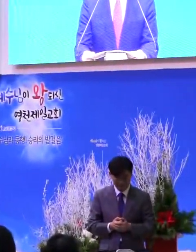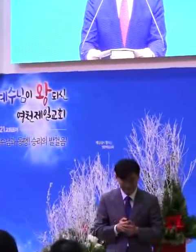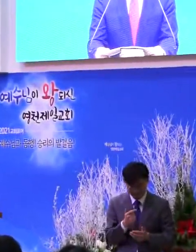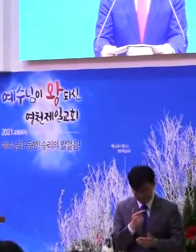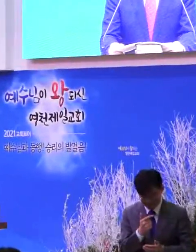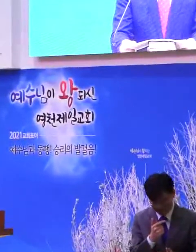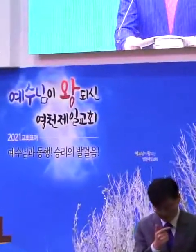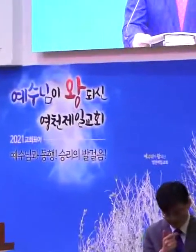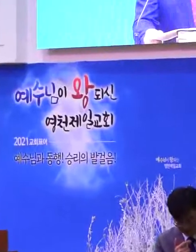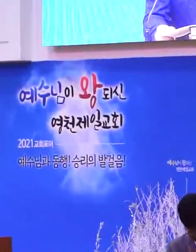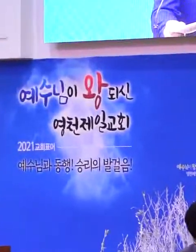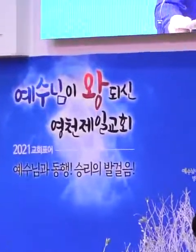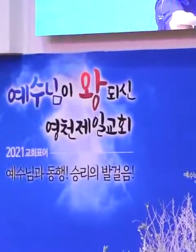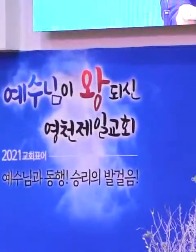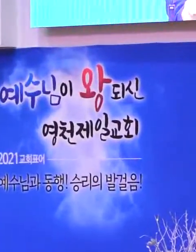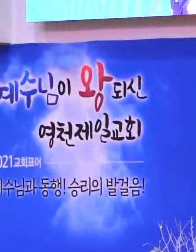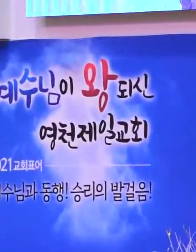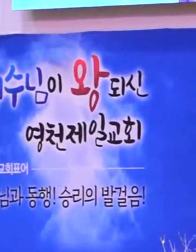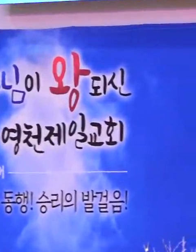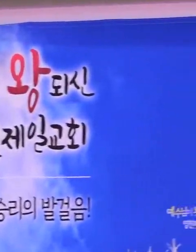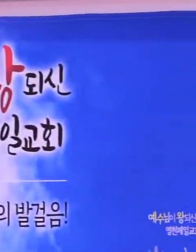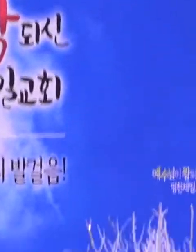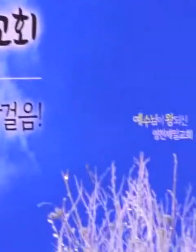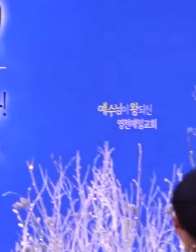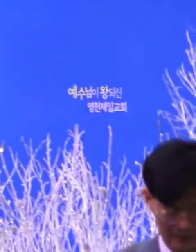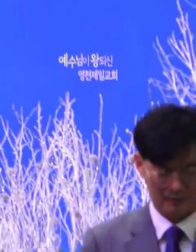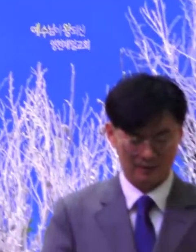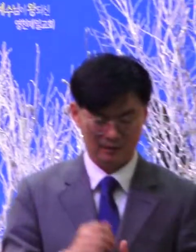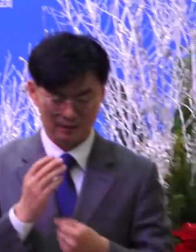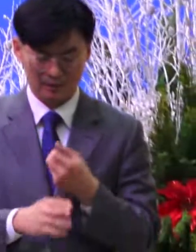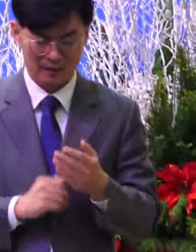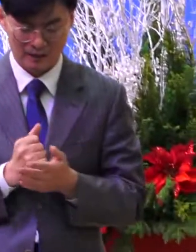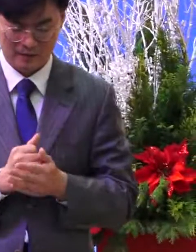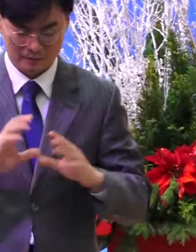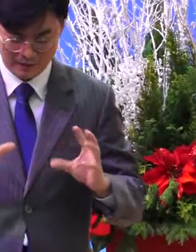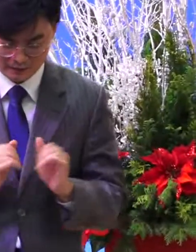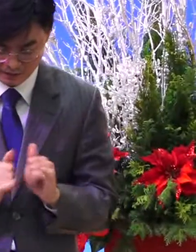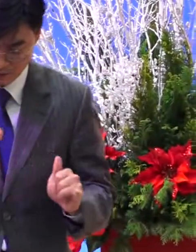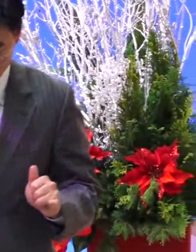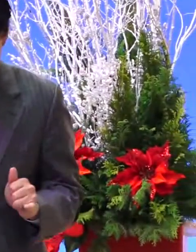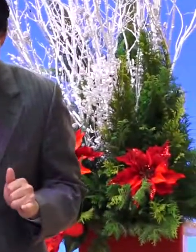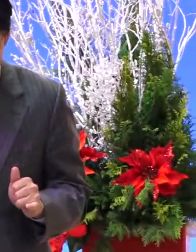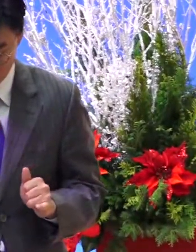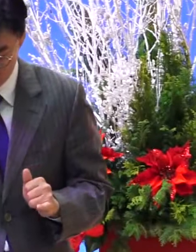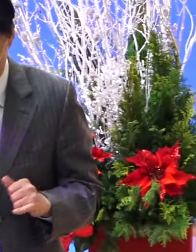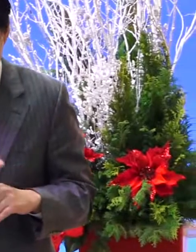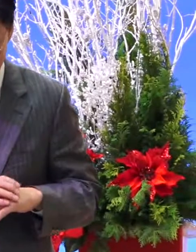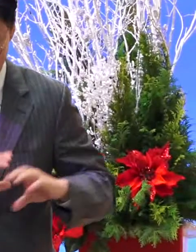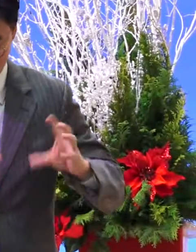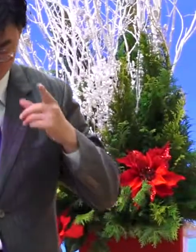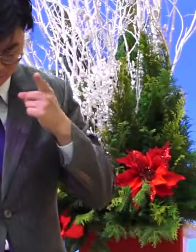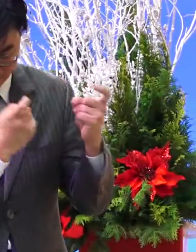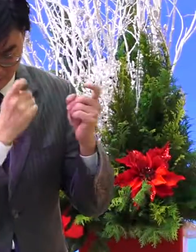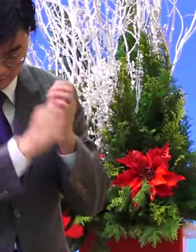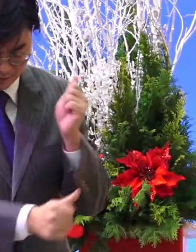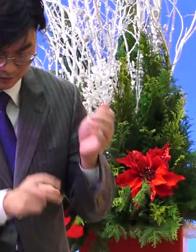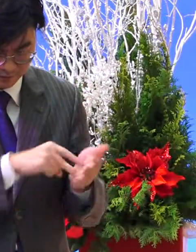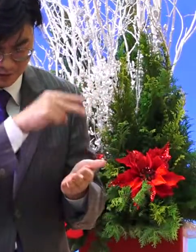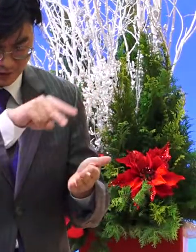불구하고 우리가 하나님의 백성이라고 말하면서도 우리는 세상을 바라보고 세상의 걸음을